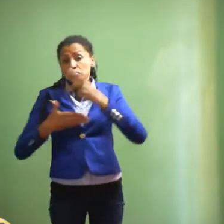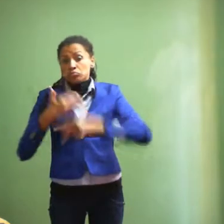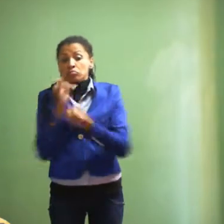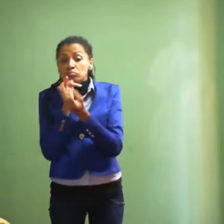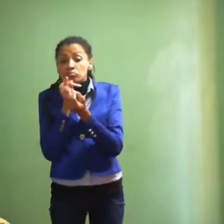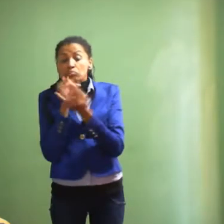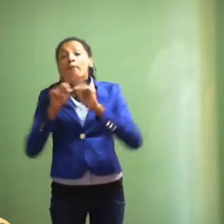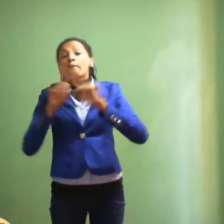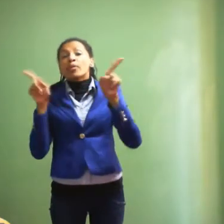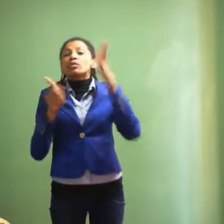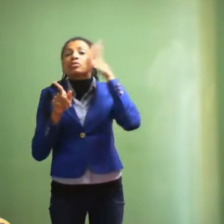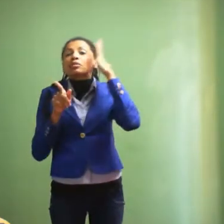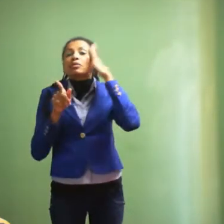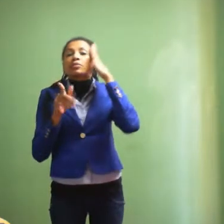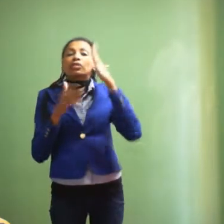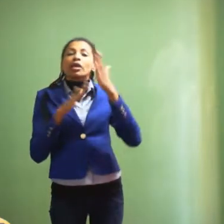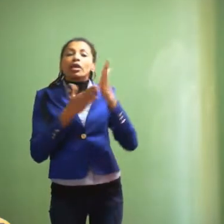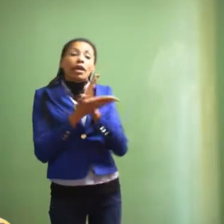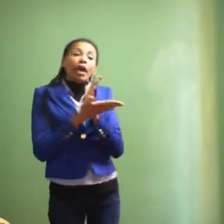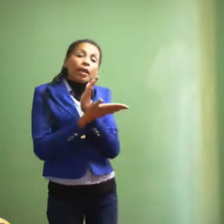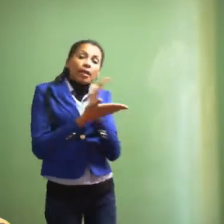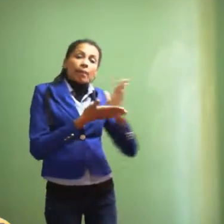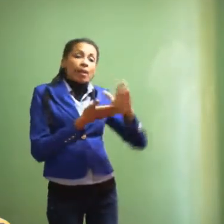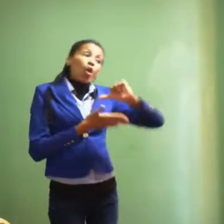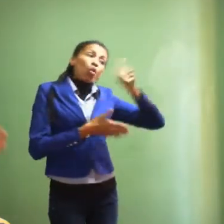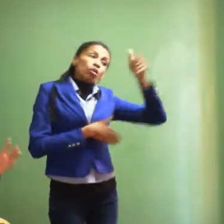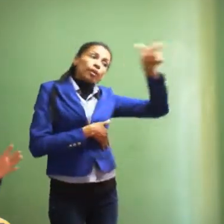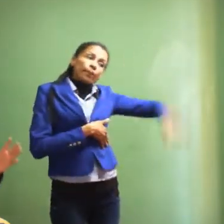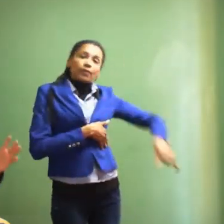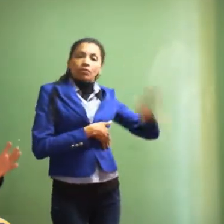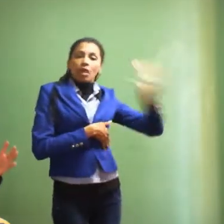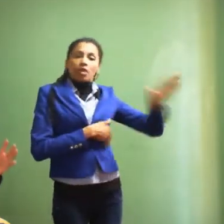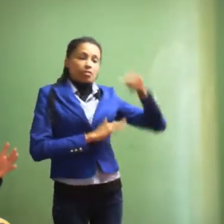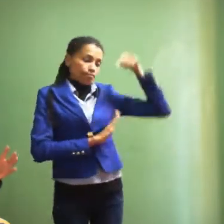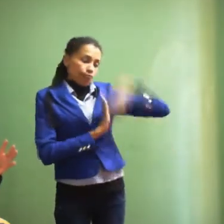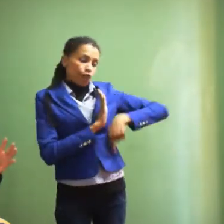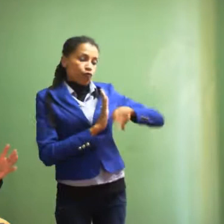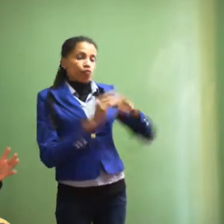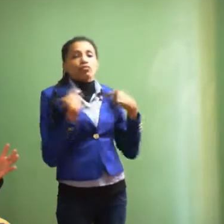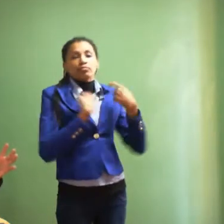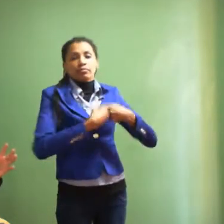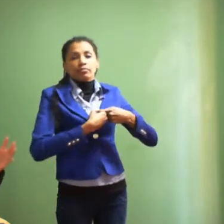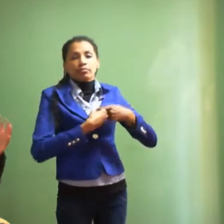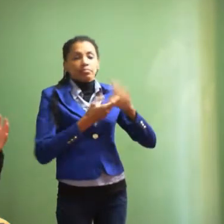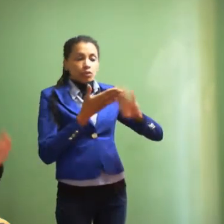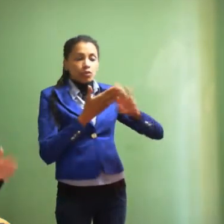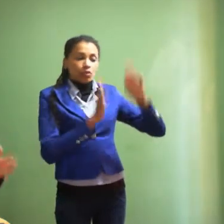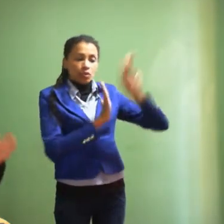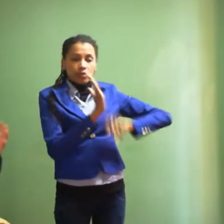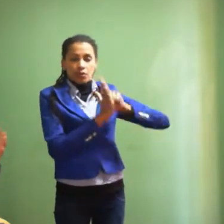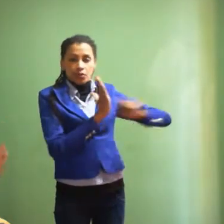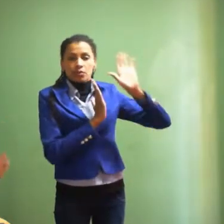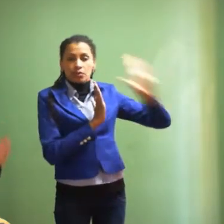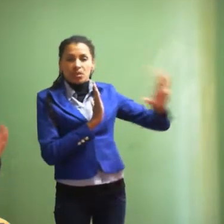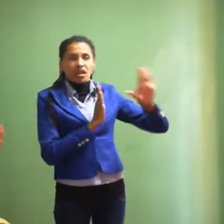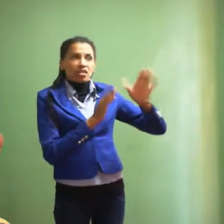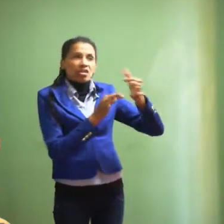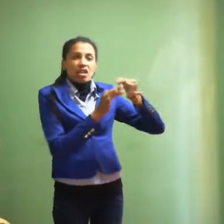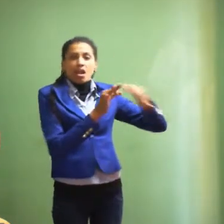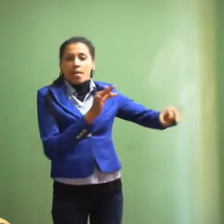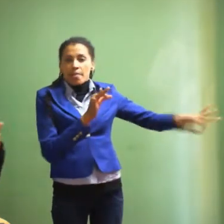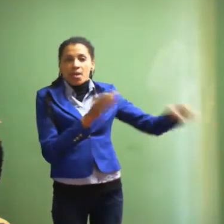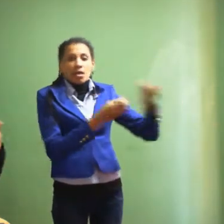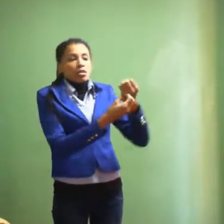involucrar, pero eso tenemos que tenerlo muy claro. Hay un espacio particular para el trabajo de lengua escrita donde se trabajan aspectos